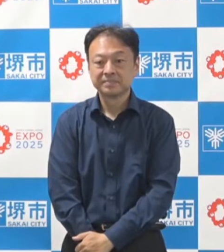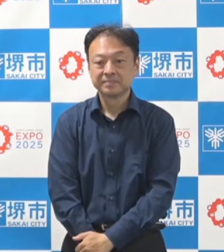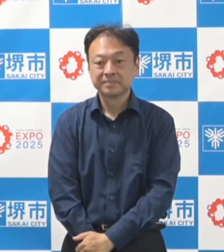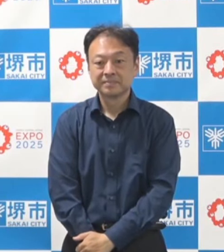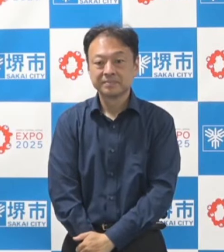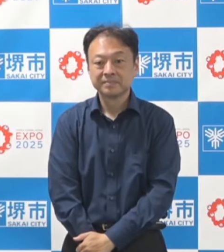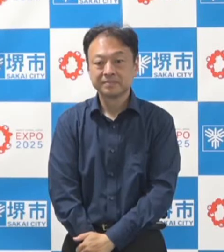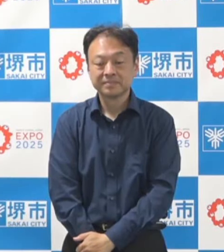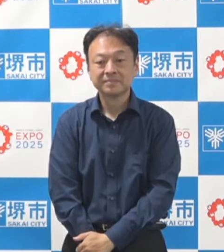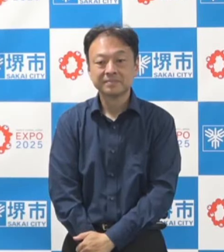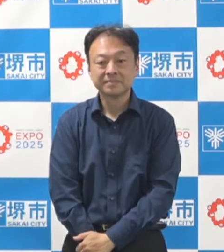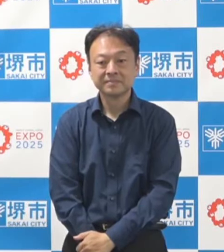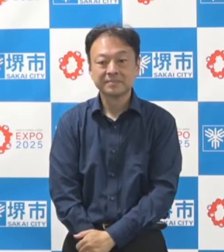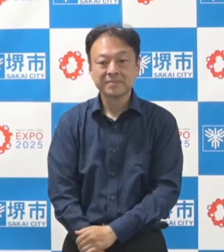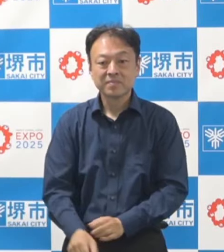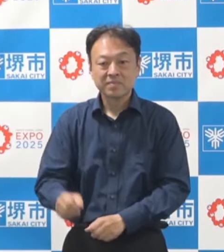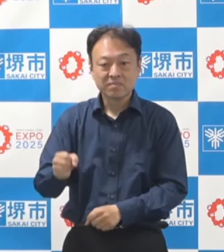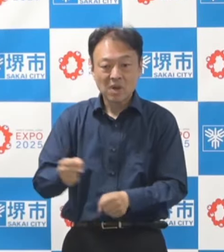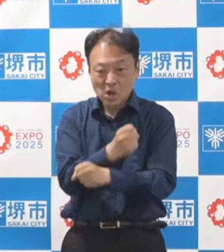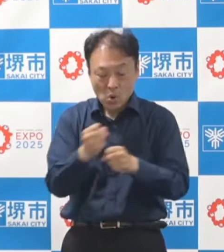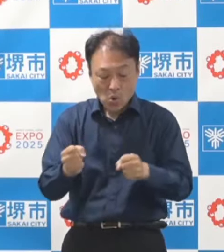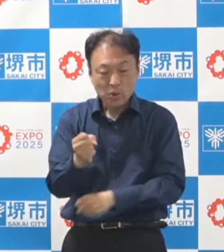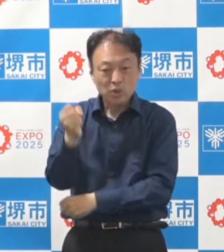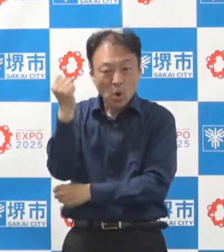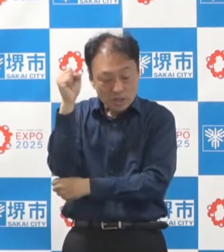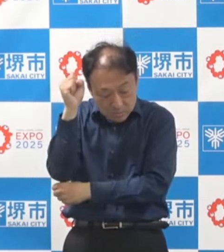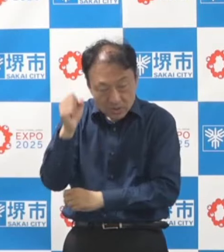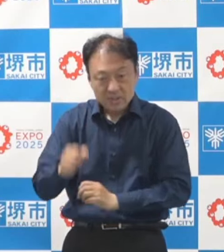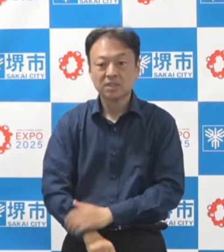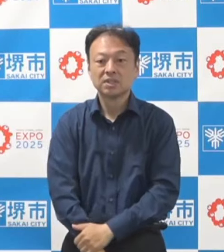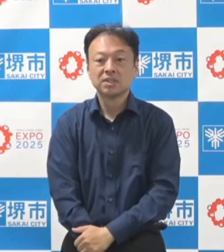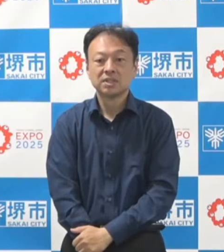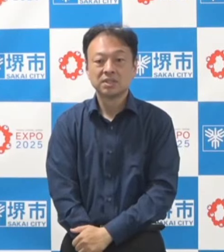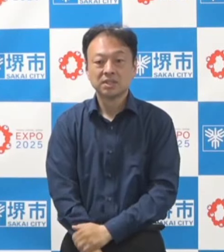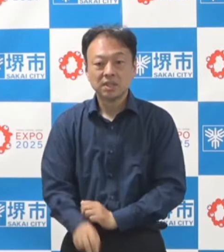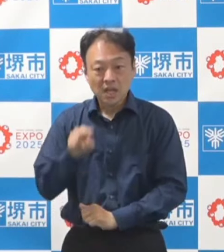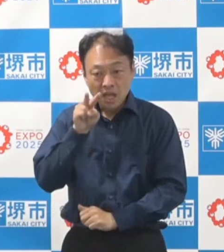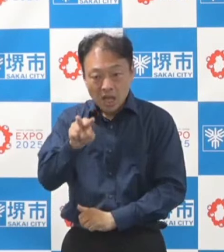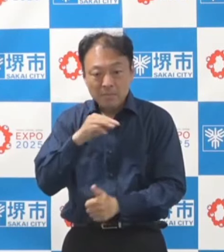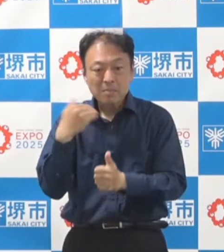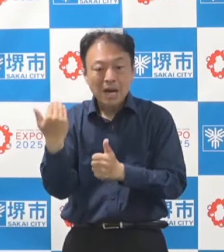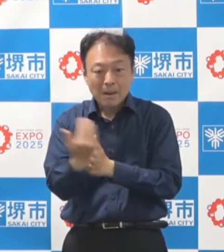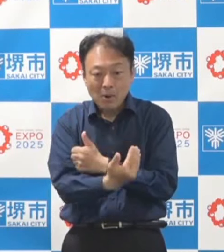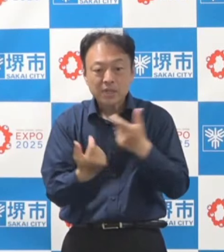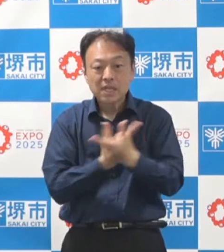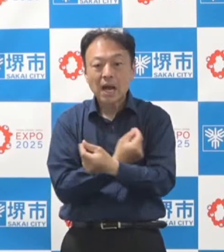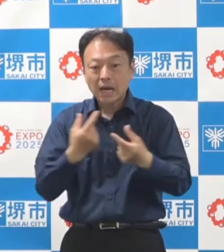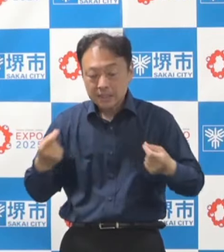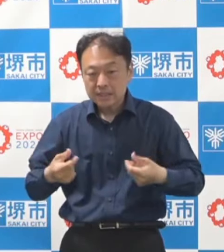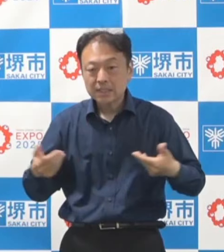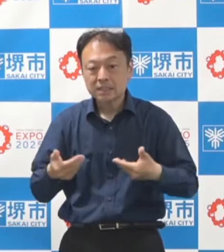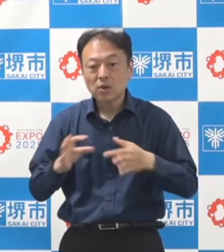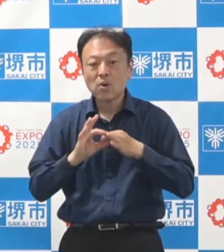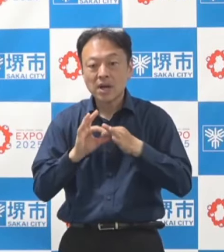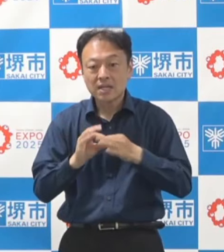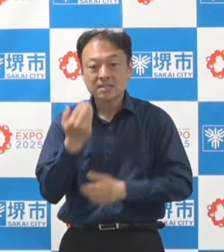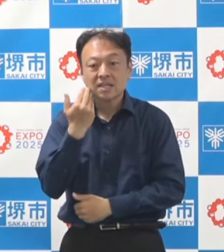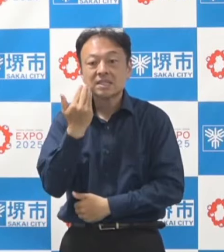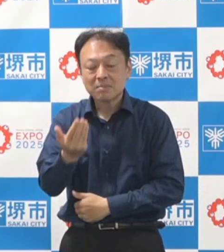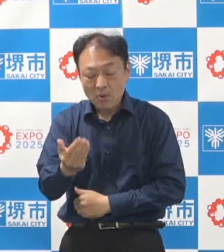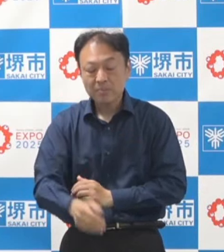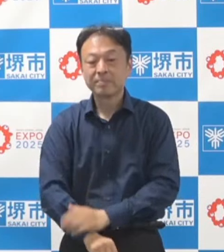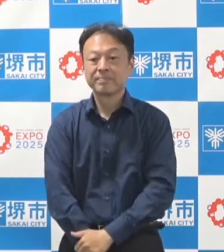すみません、日刊工業新聞の富井です。はい、見守り合い事業に関して、はい、質問なんですけども、